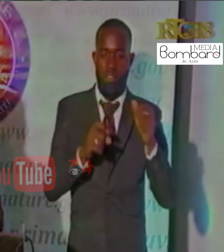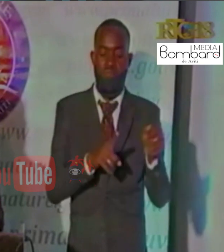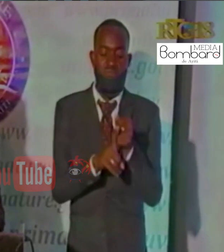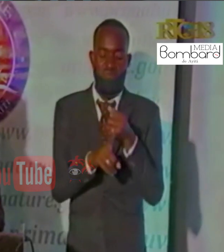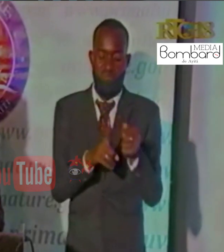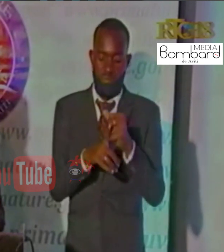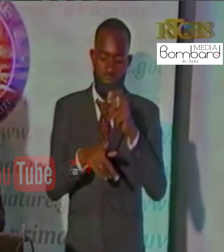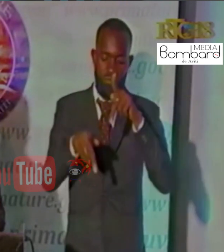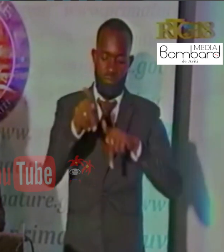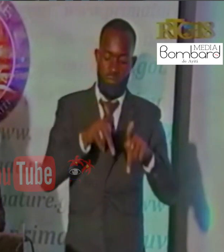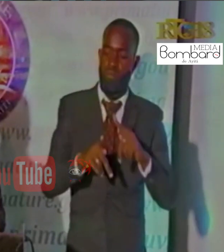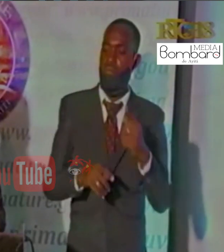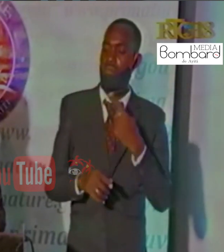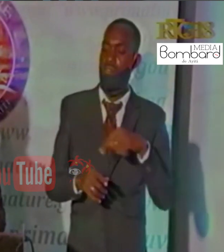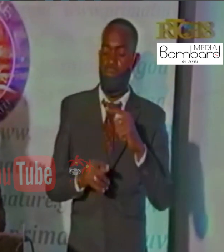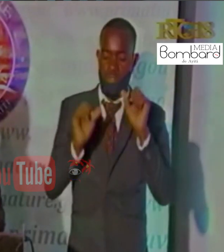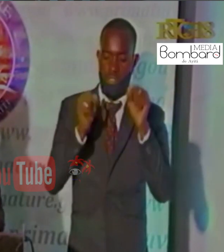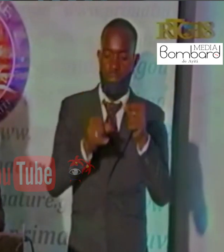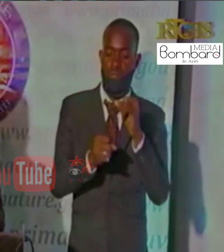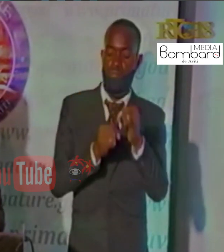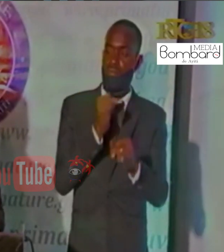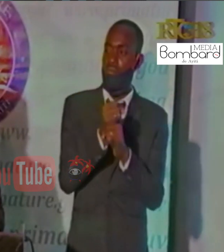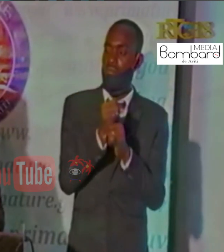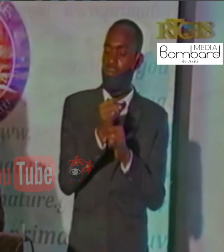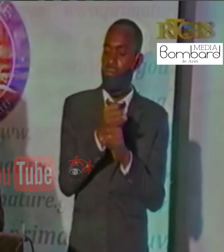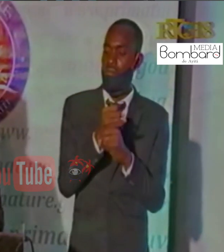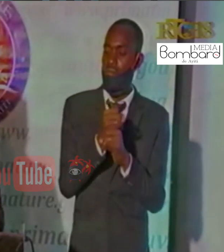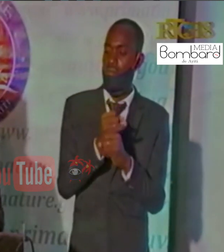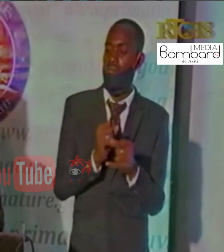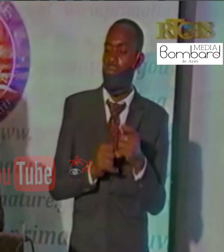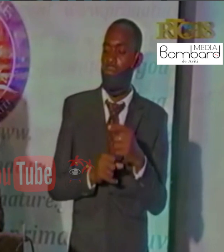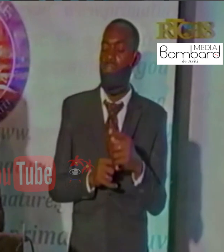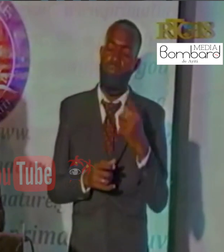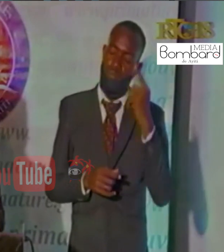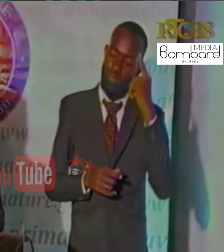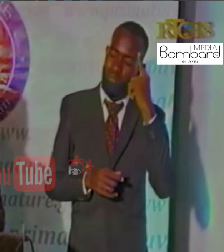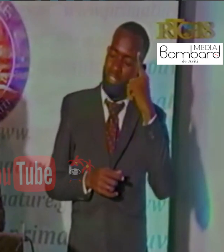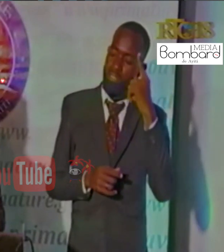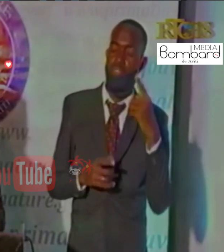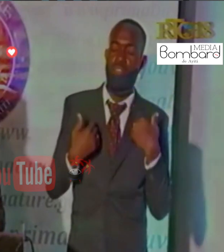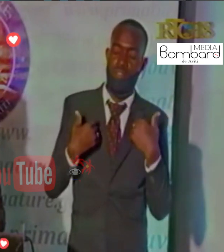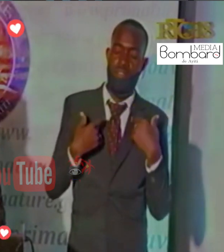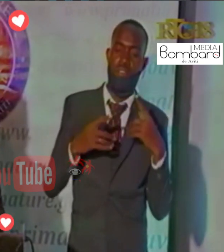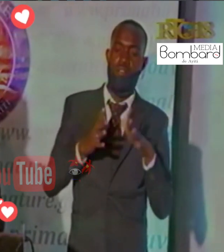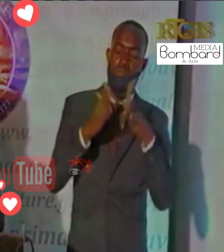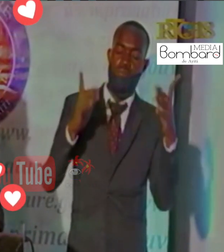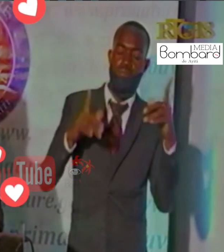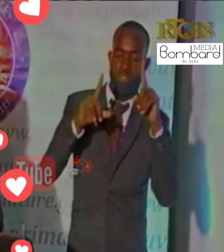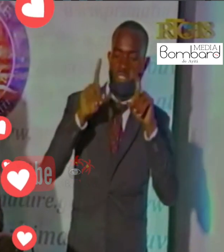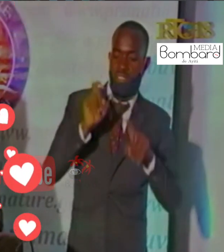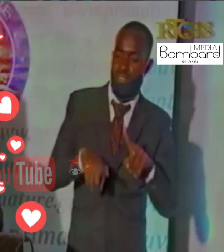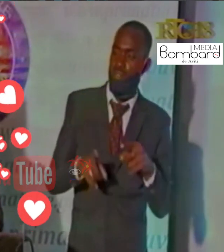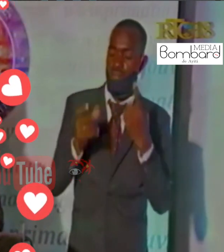points qui, d'un point de vue institutionnel, devront trouver réponse. Mais également, je sais qu'il y a des questions et des problèmes urgents auxquels nous